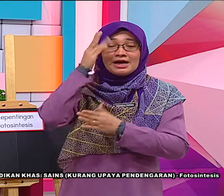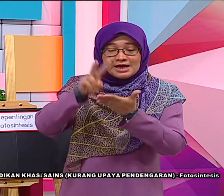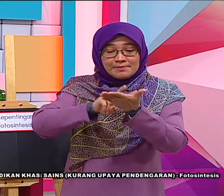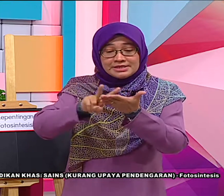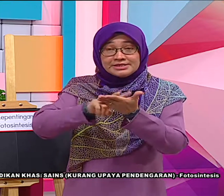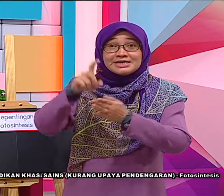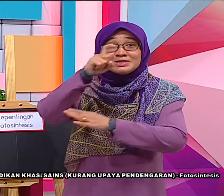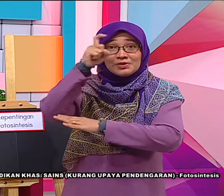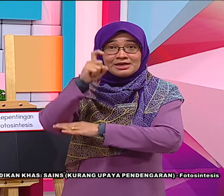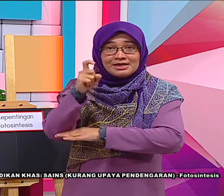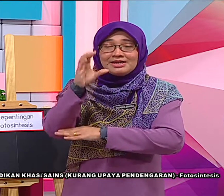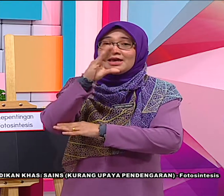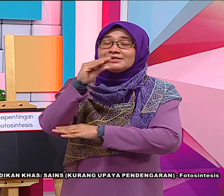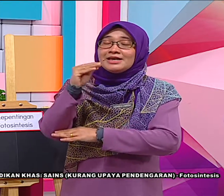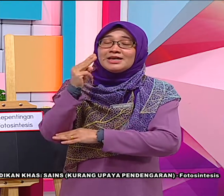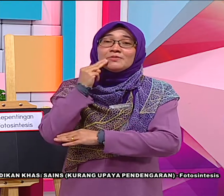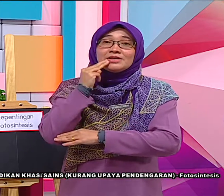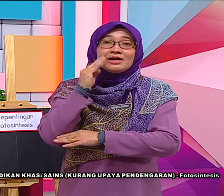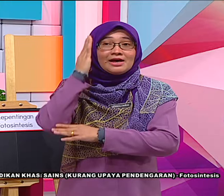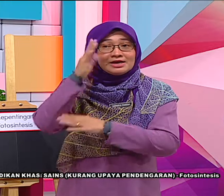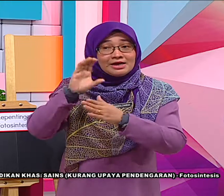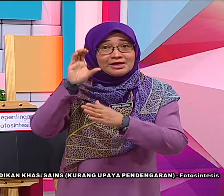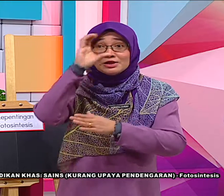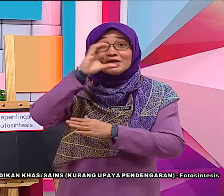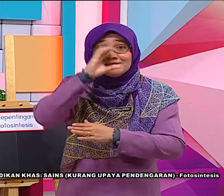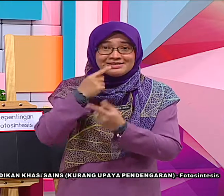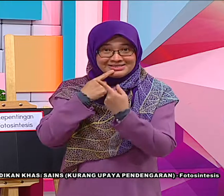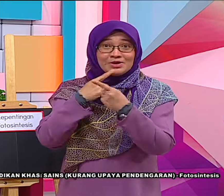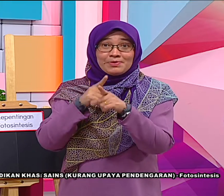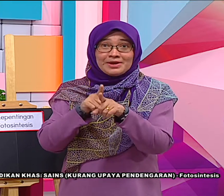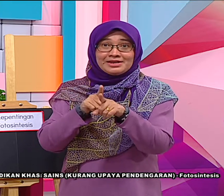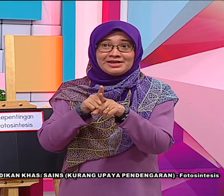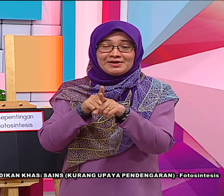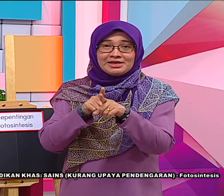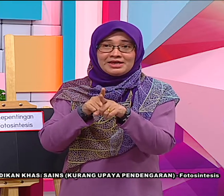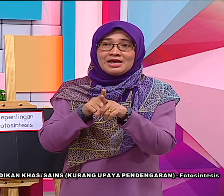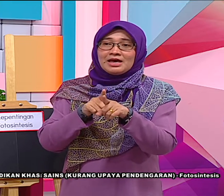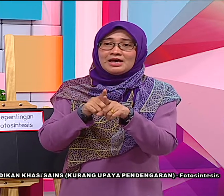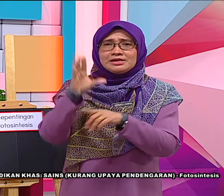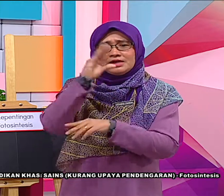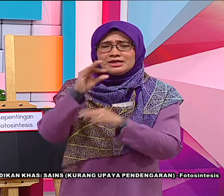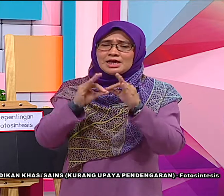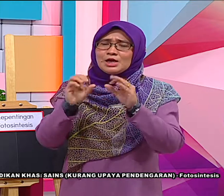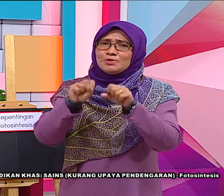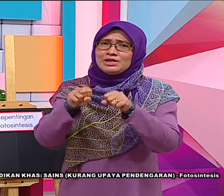akan bacakan soalan dan bila akan cari jawaban Oke dan Kalau boleh